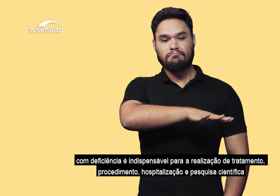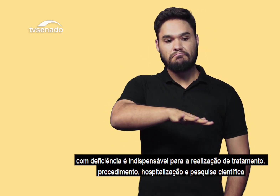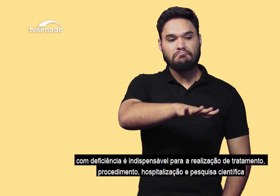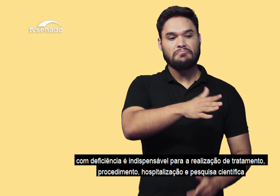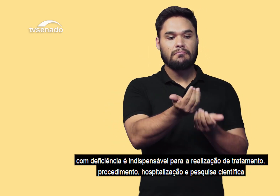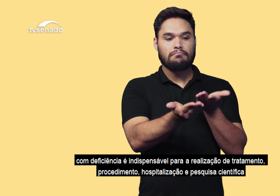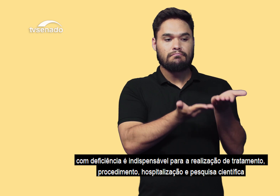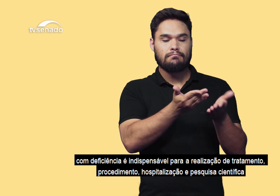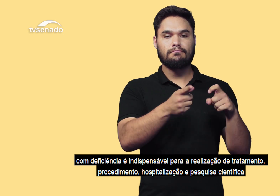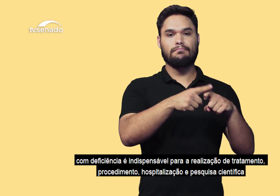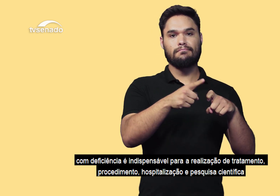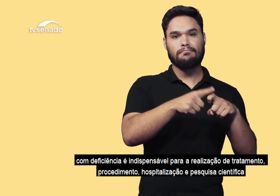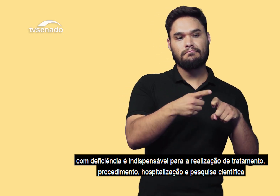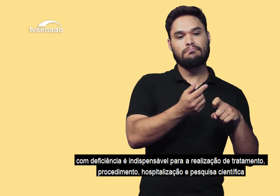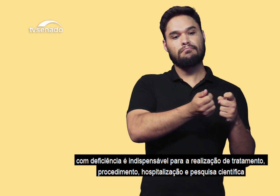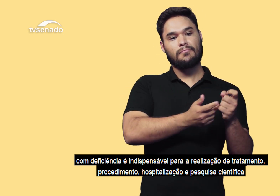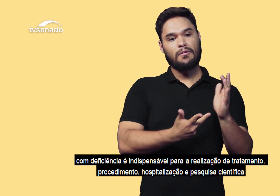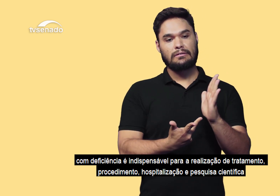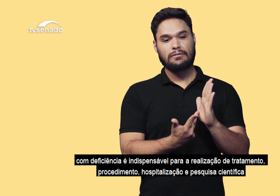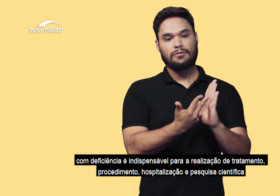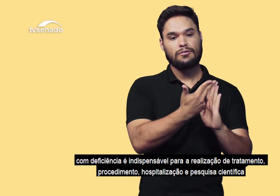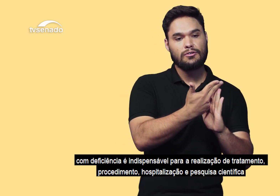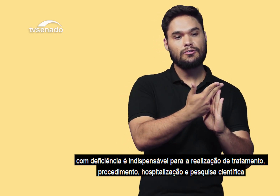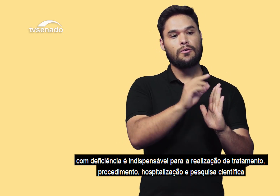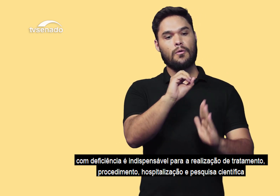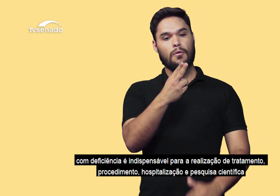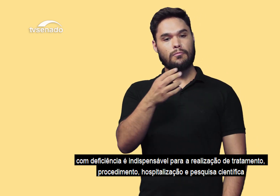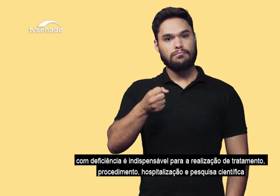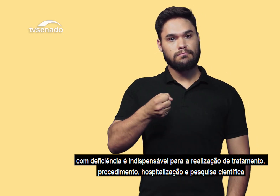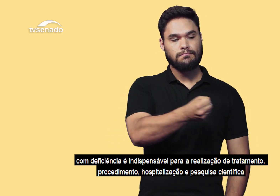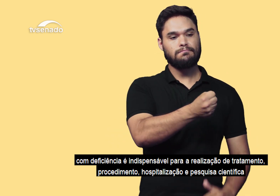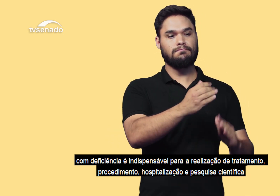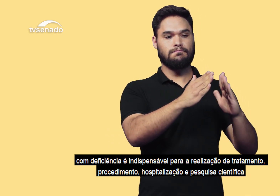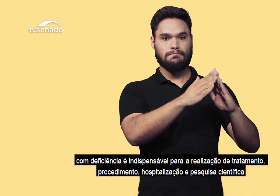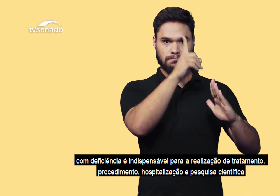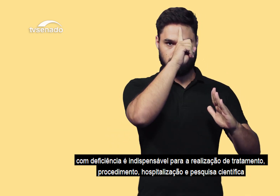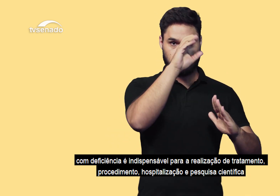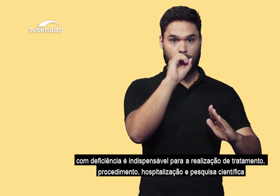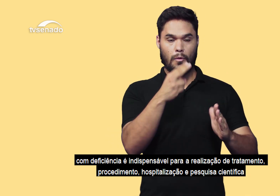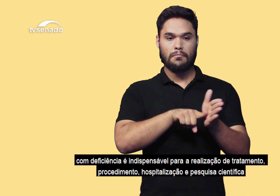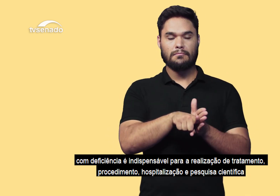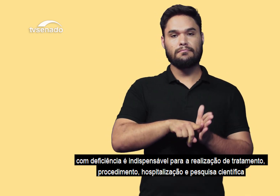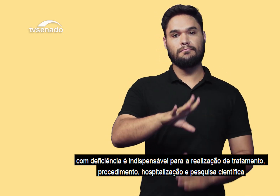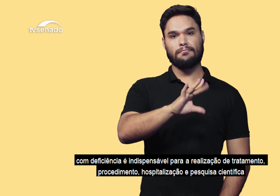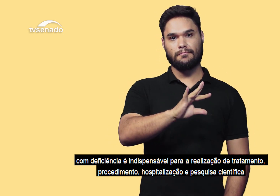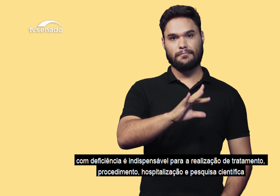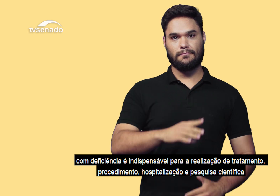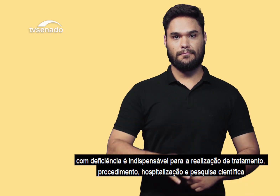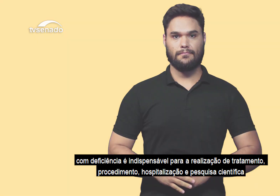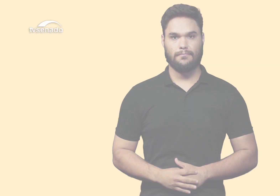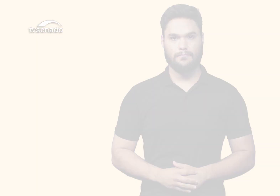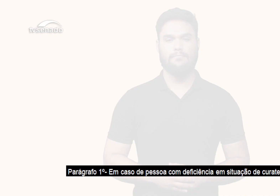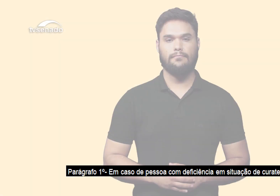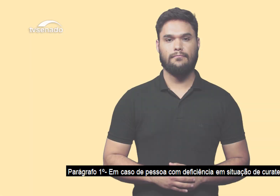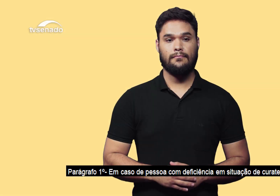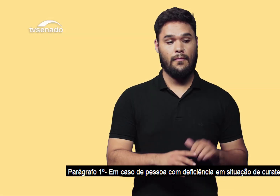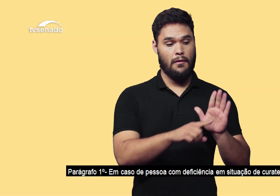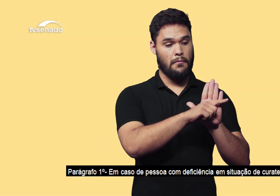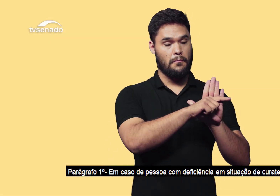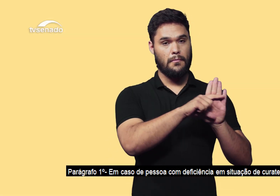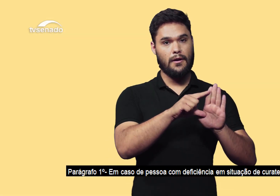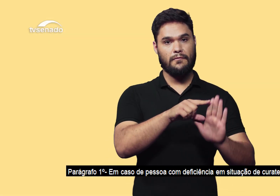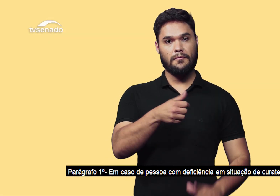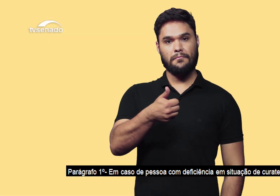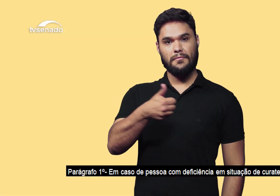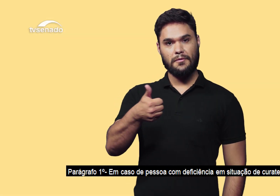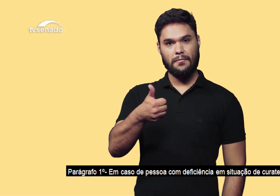realização de tratamento, procedimento, hospitalização e pesquisa científica. Parágrafo primeiro.